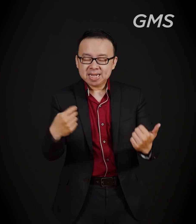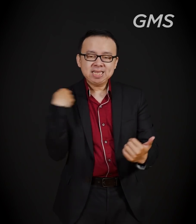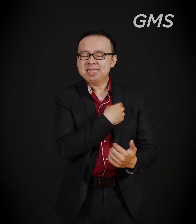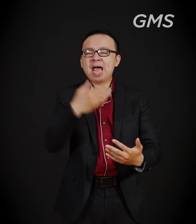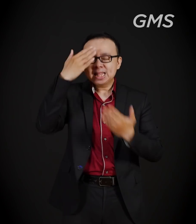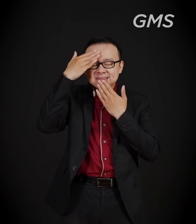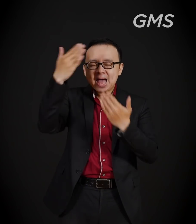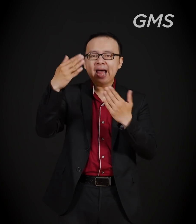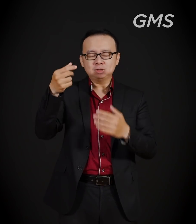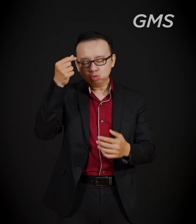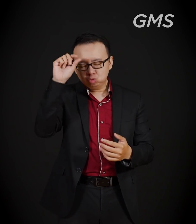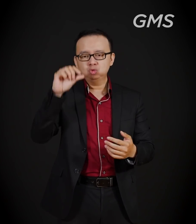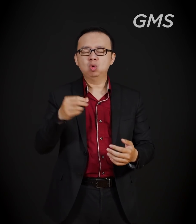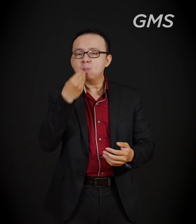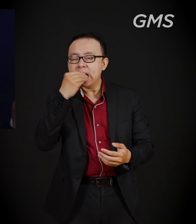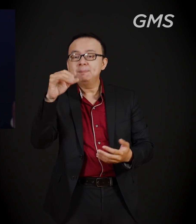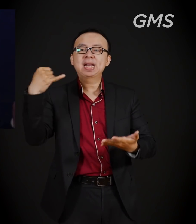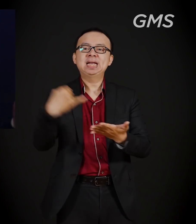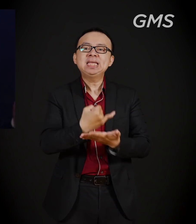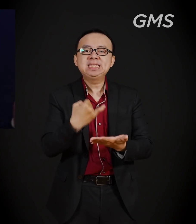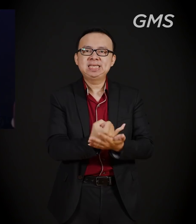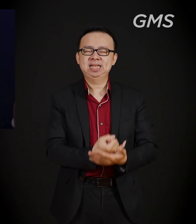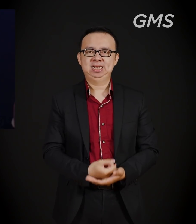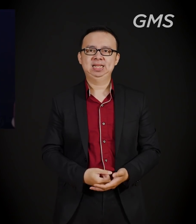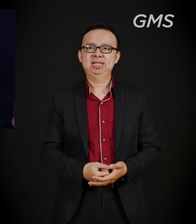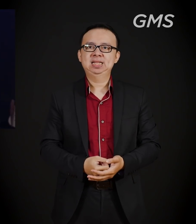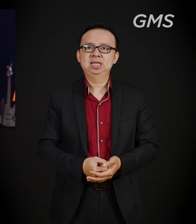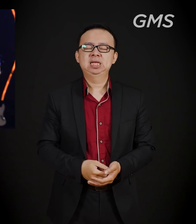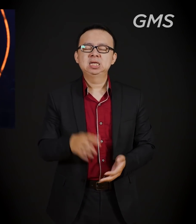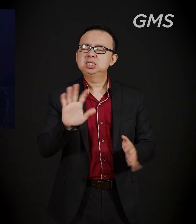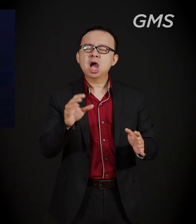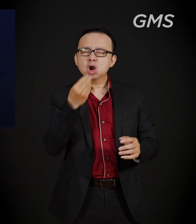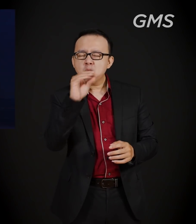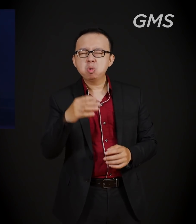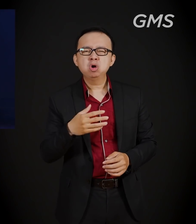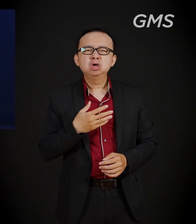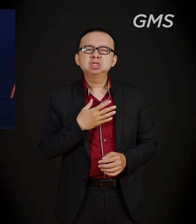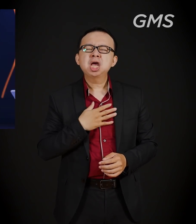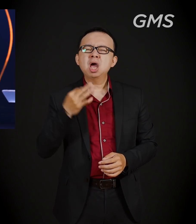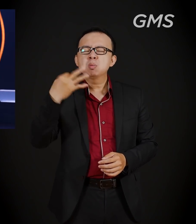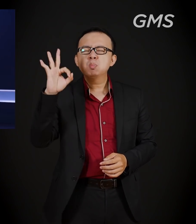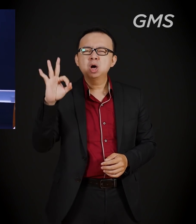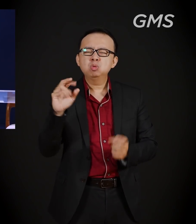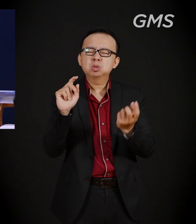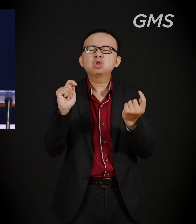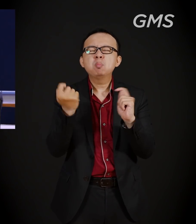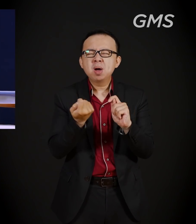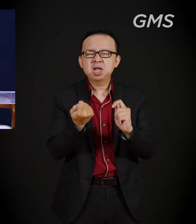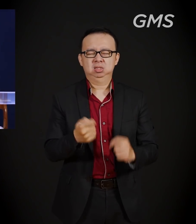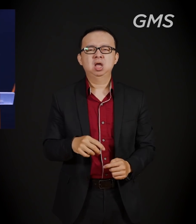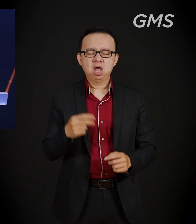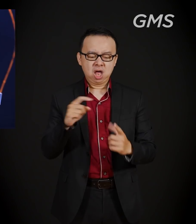perintah Tuhan. Bahkan amanat agung lagi. Jangan bilang, oh saya baru bertobat. Jangan bilang, ya tapi kan aku hanya ibu rumah tangga